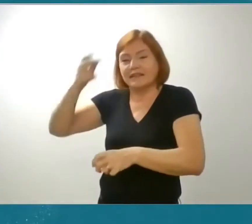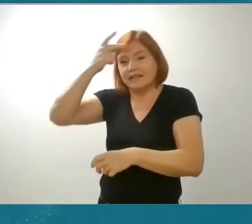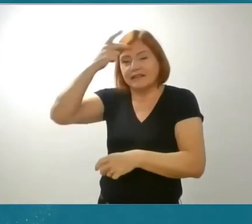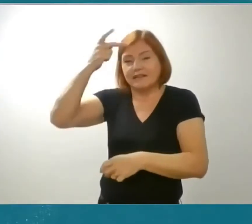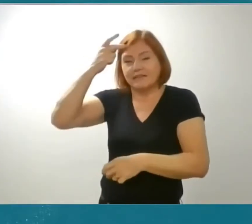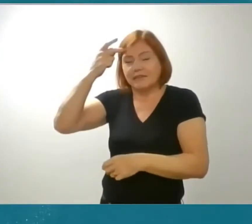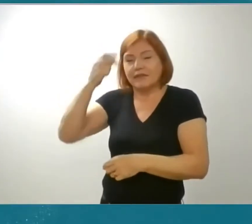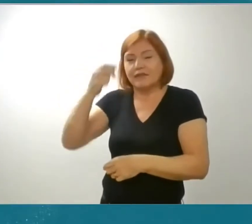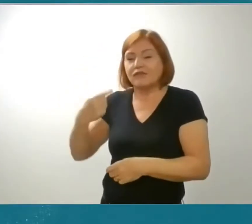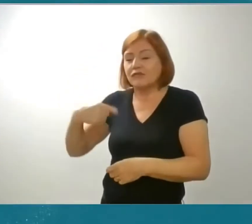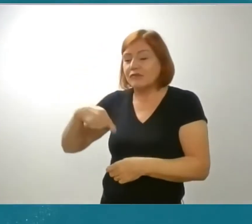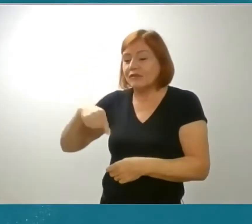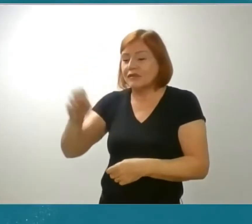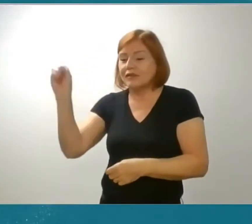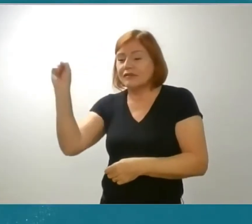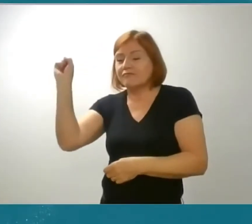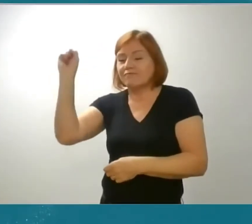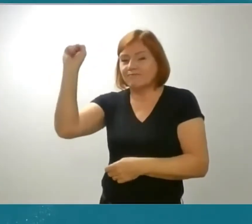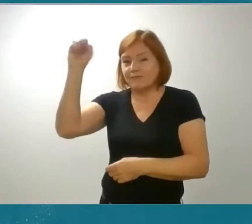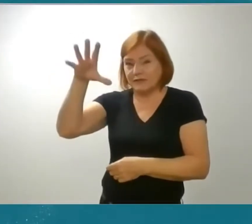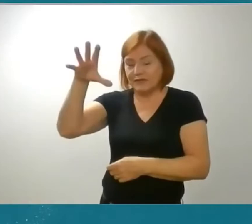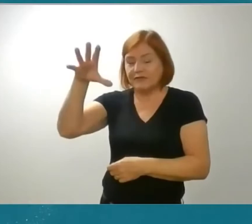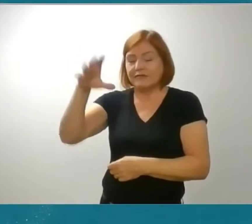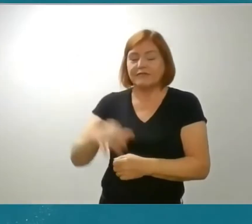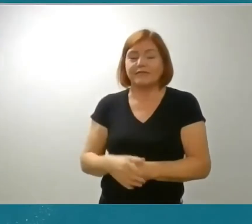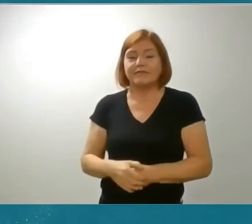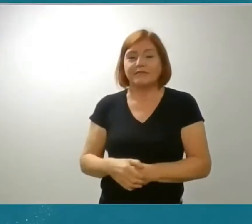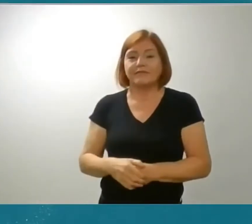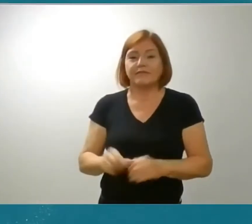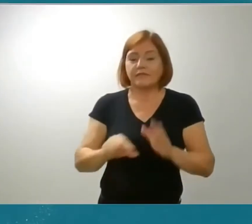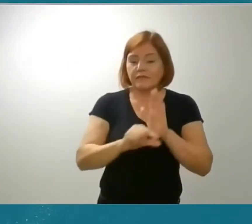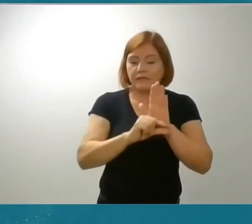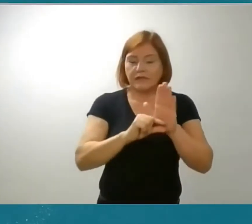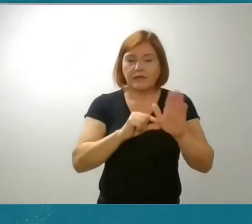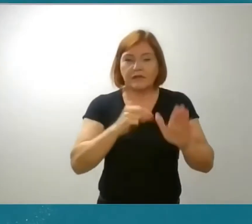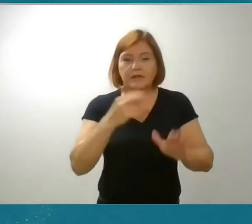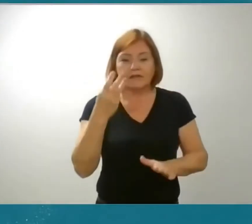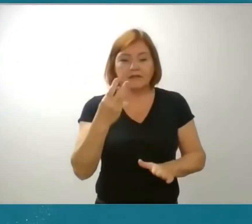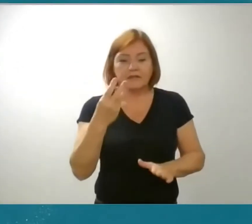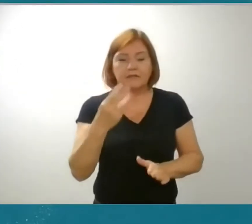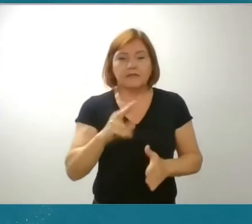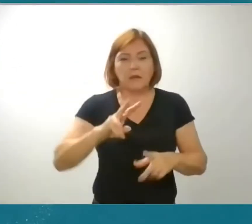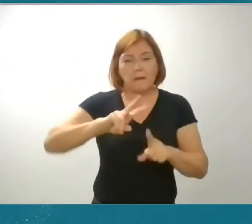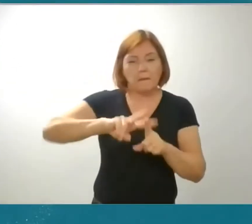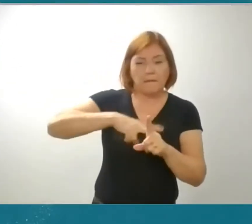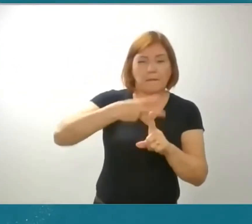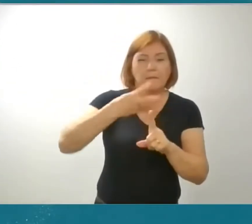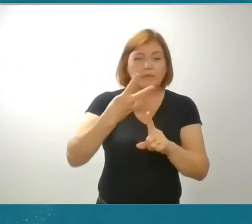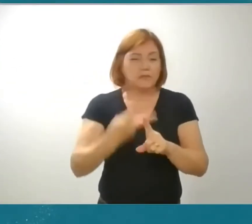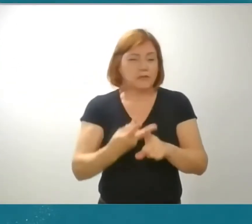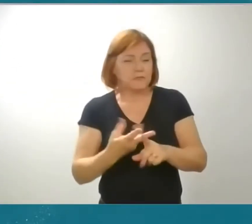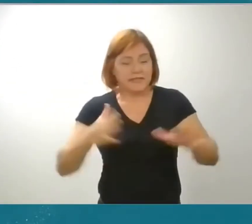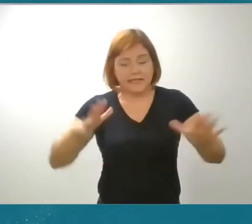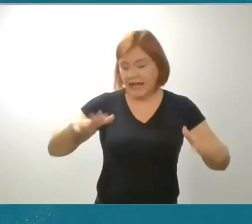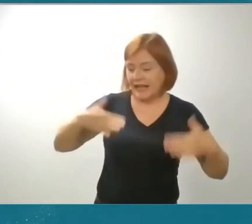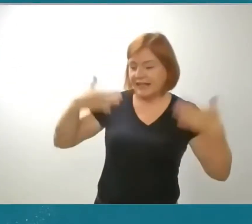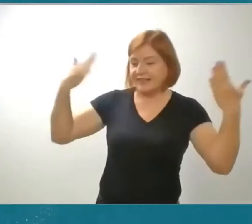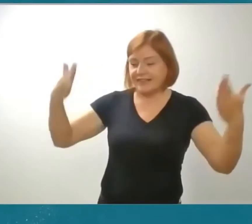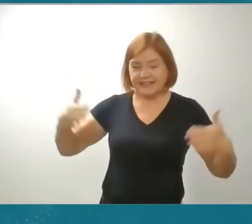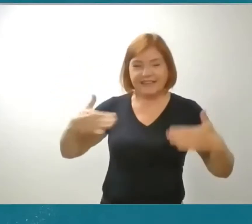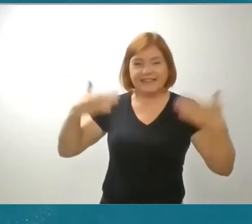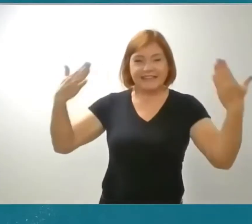resplandeceu-lhes a luz. Irmãos, e nós estamos espalhando isso para todos os outros continentes.